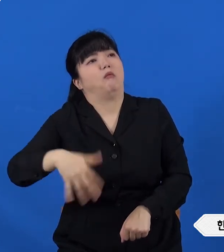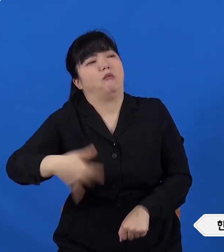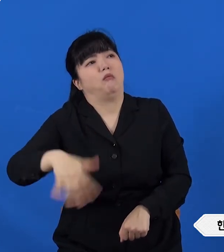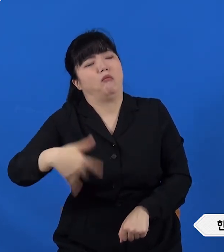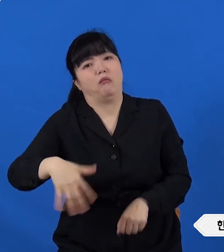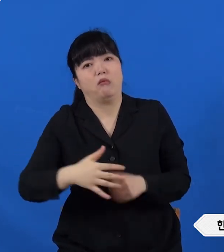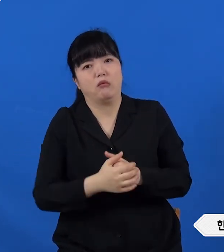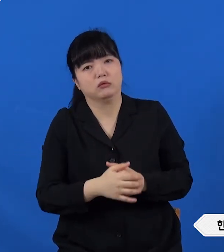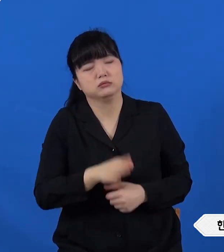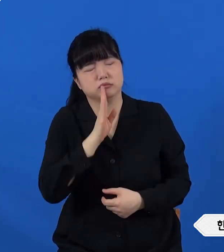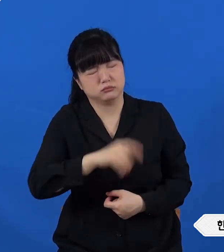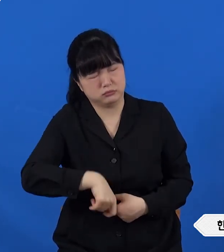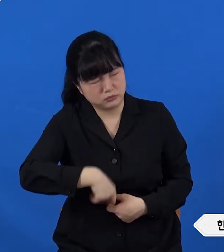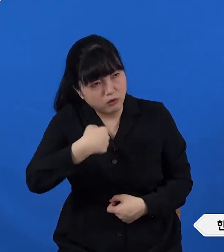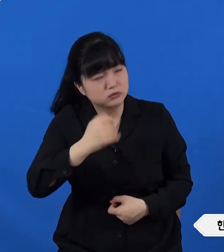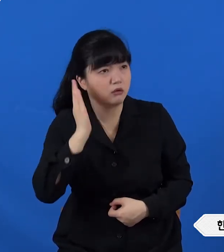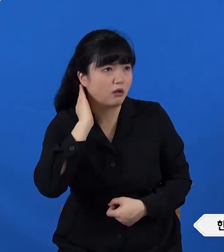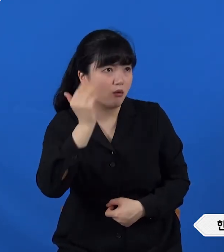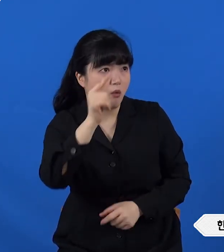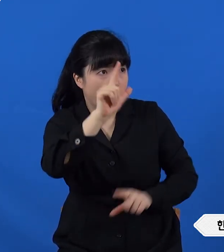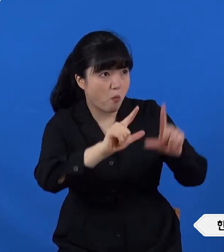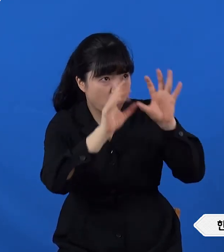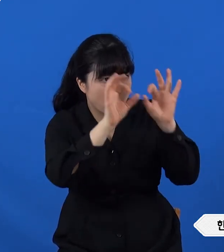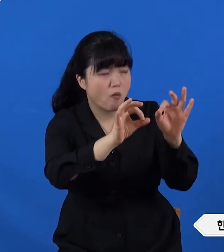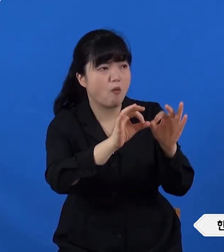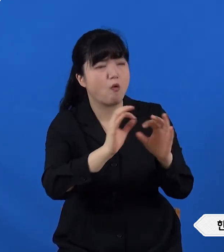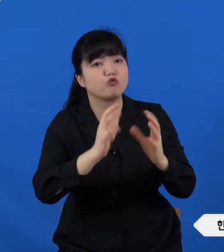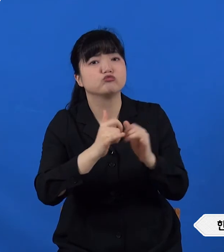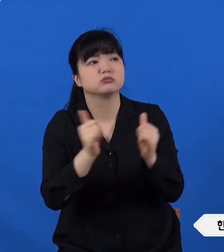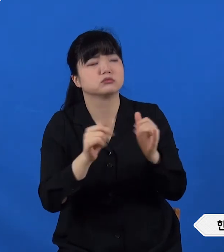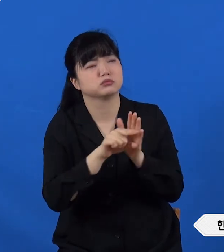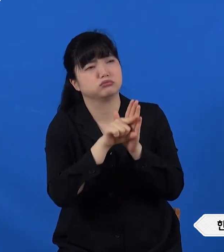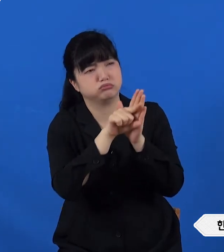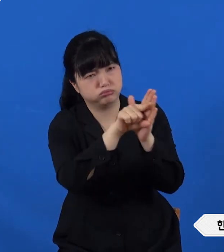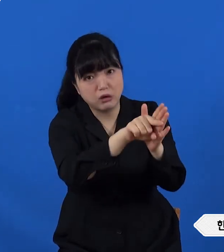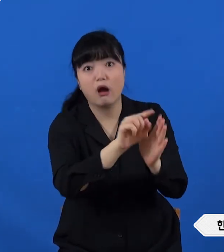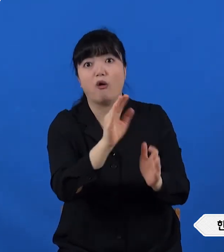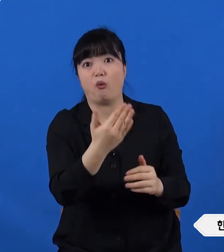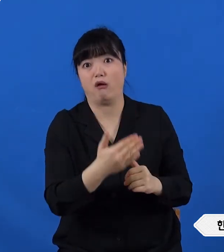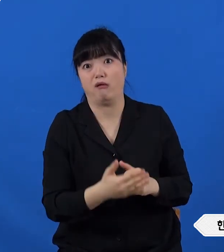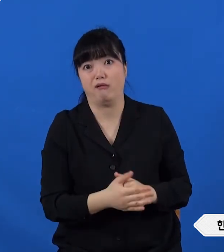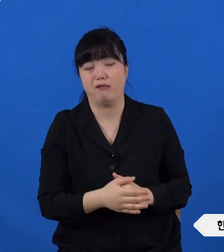그 정직한 대통령을 보면서 국민들이 더 신뢰를 하게 된 것이죠.